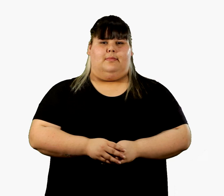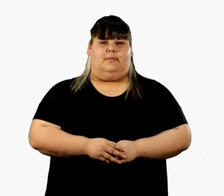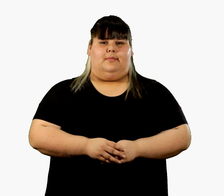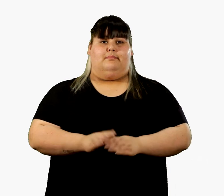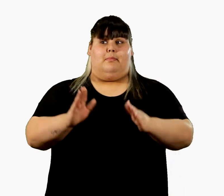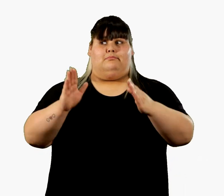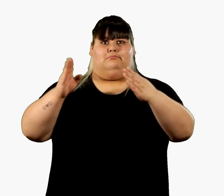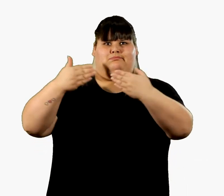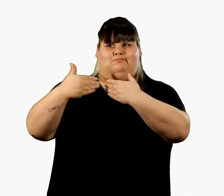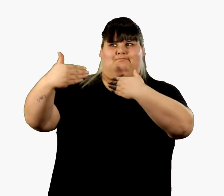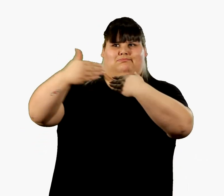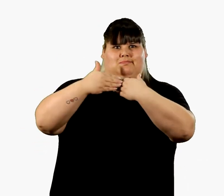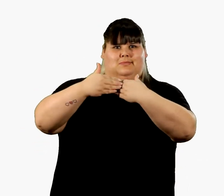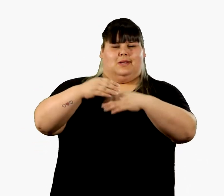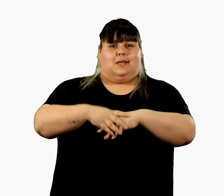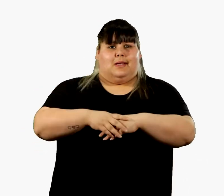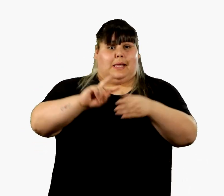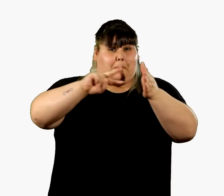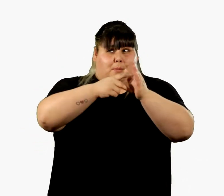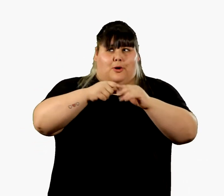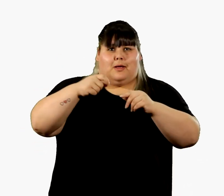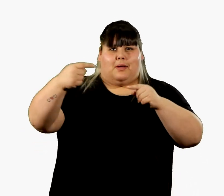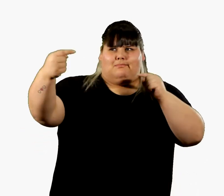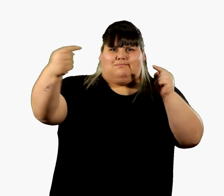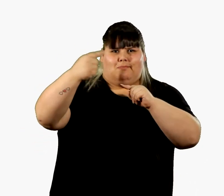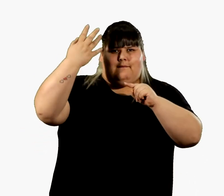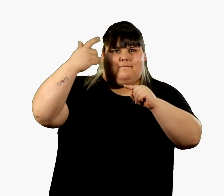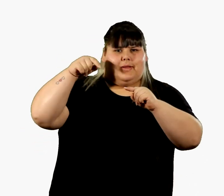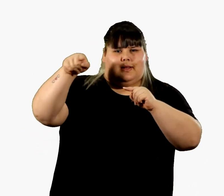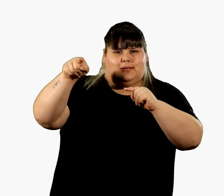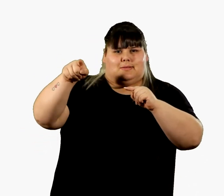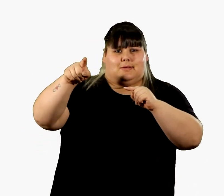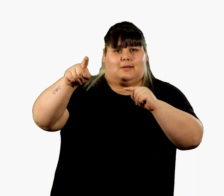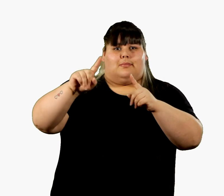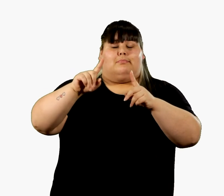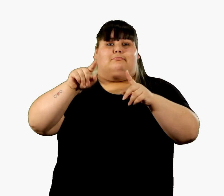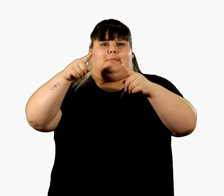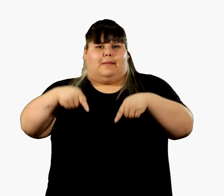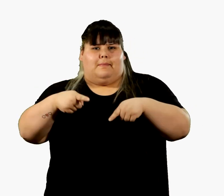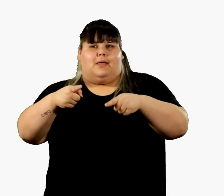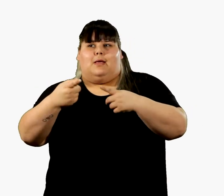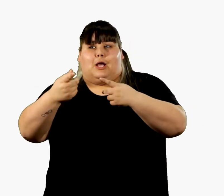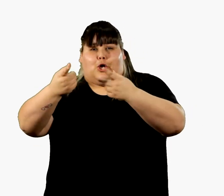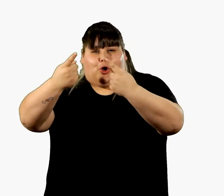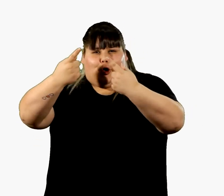el bloqueo debido al conflicto con francia y el consecuente congelamiento de las exportaciones